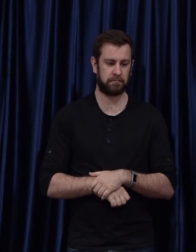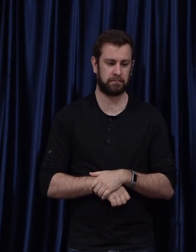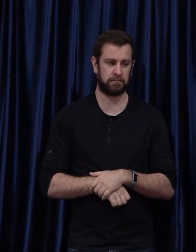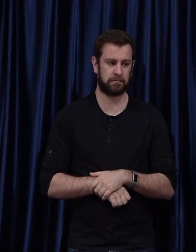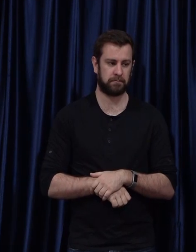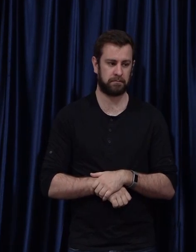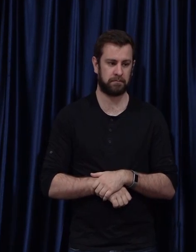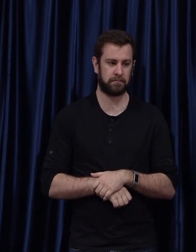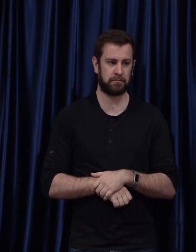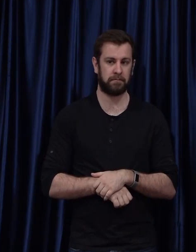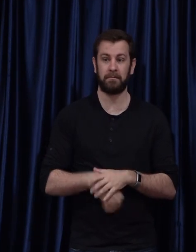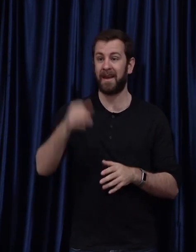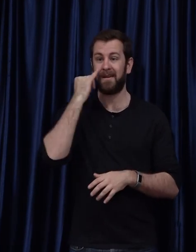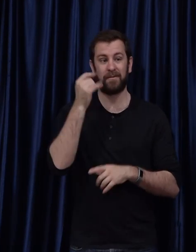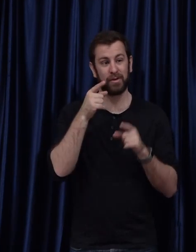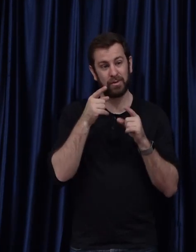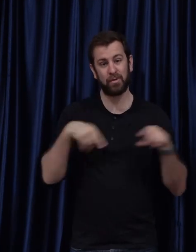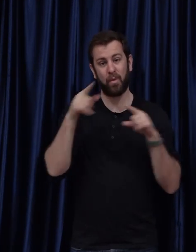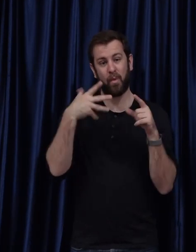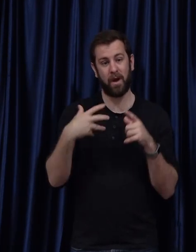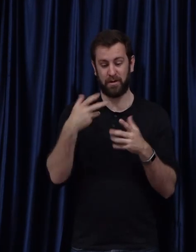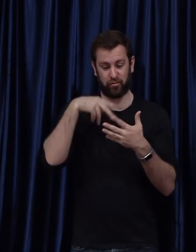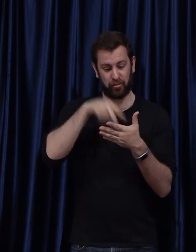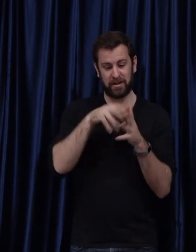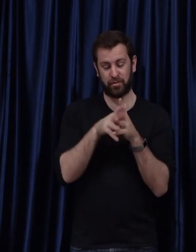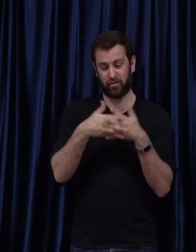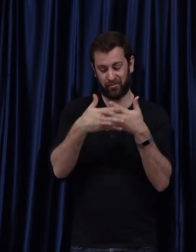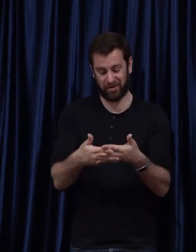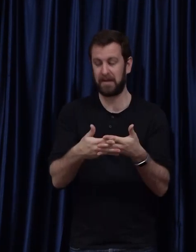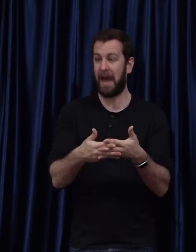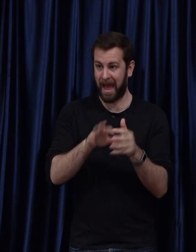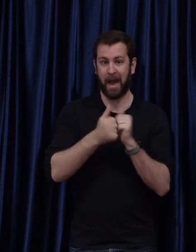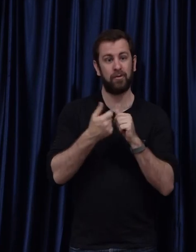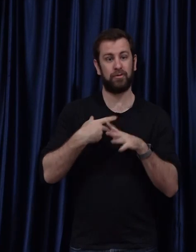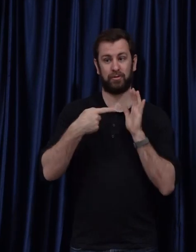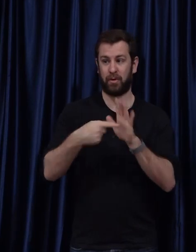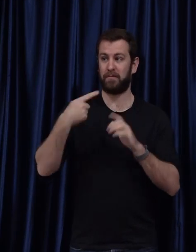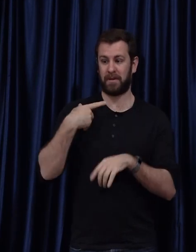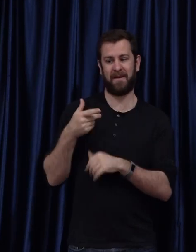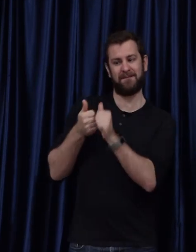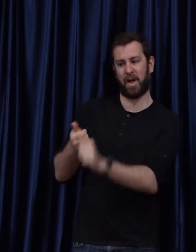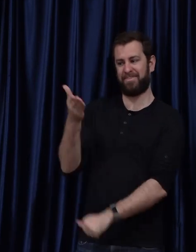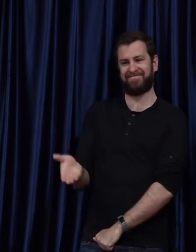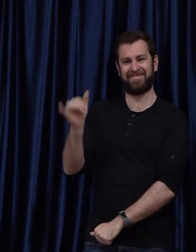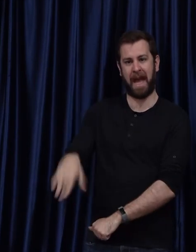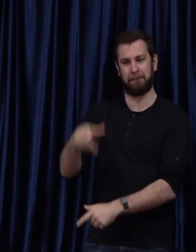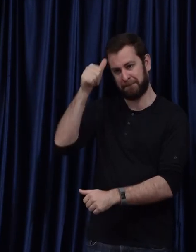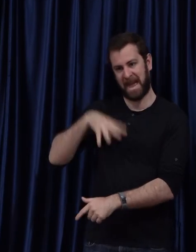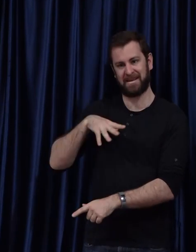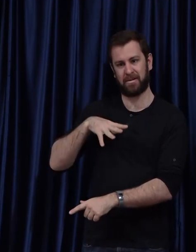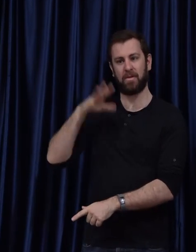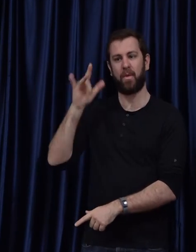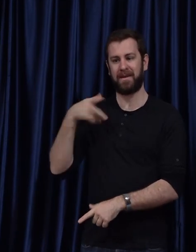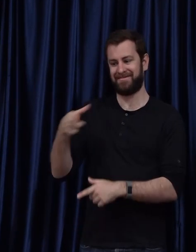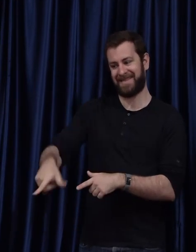إِبْنِ أُمِّ عَبْدٍ If you want to read the Quran like how it was revealed to me, then follow this man. This is the manner